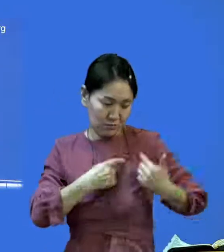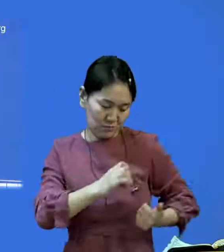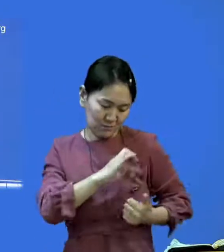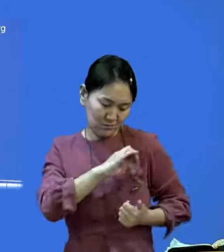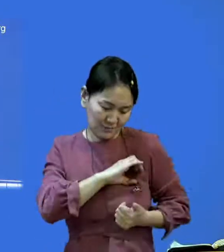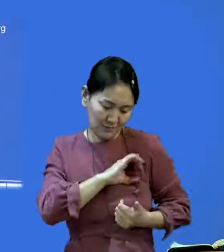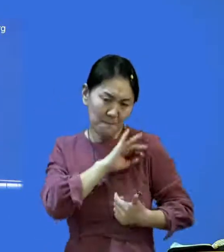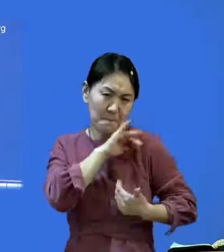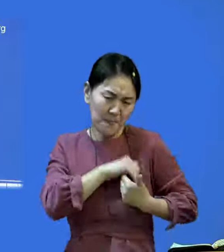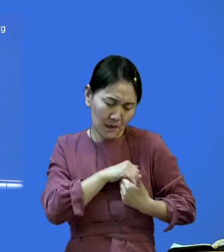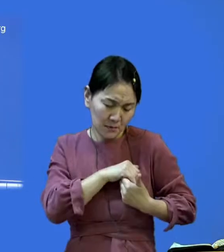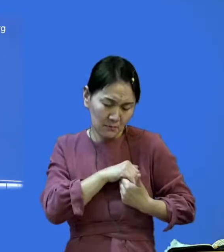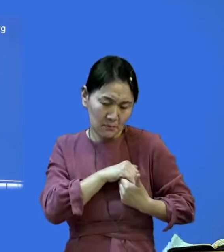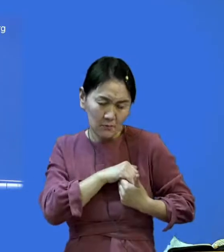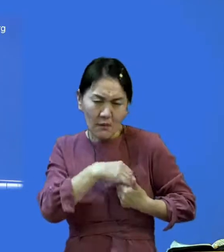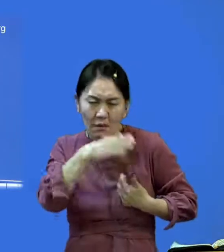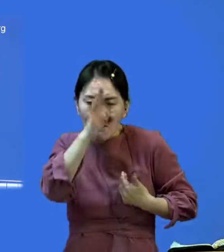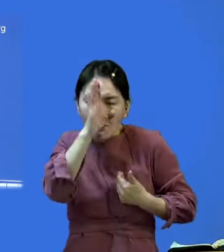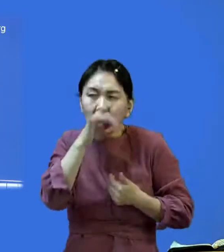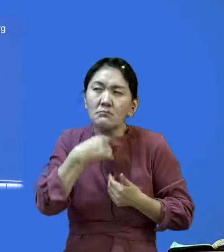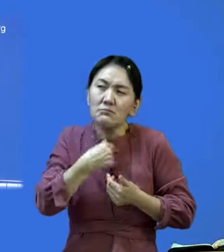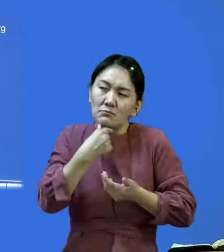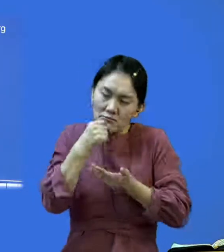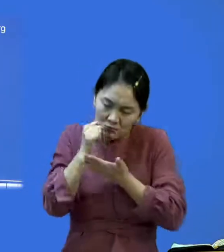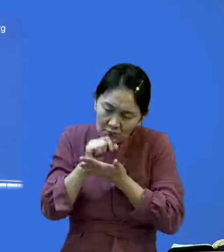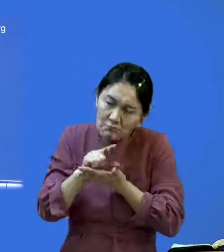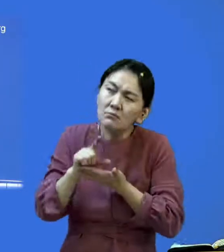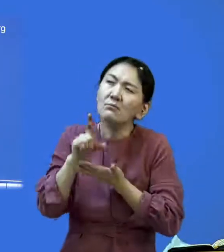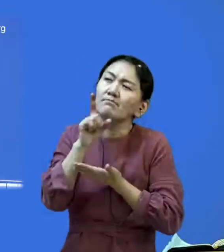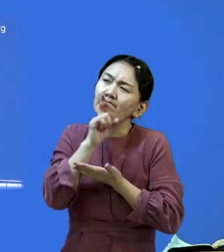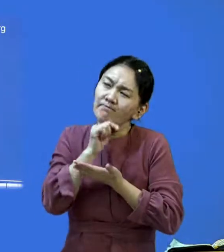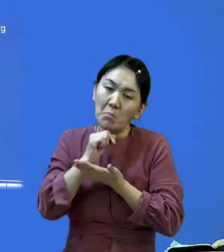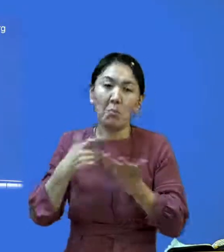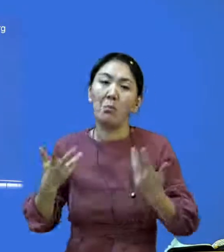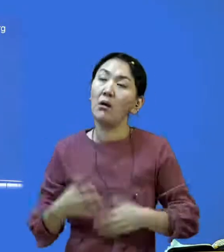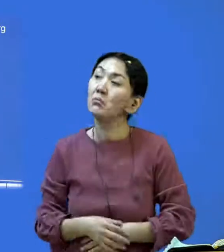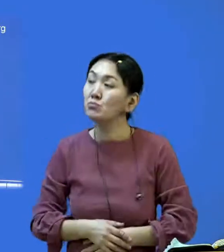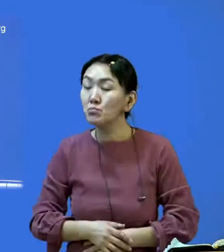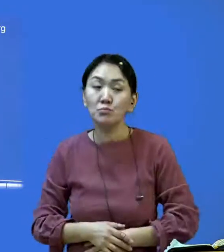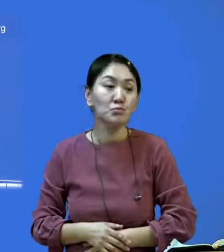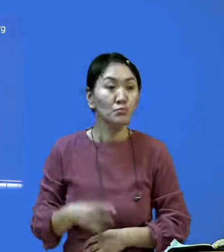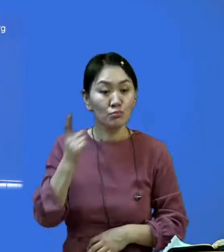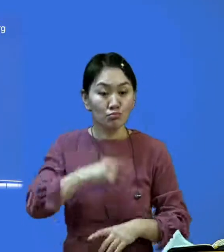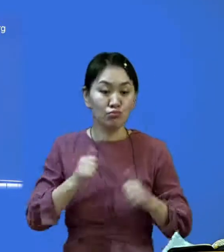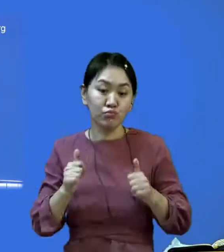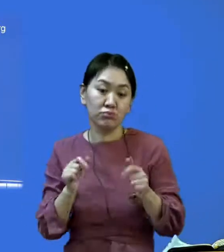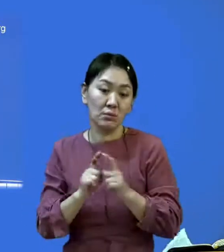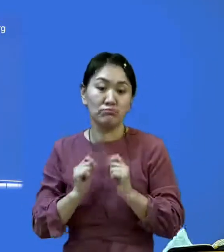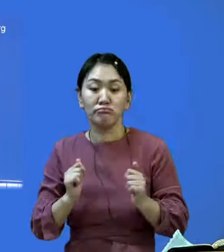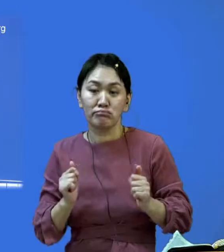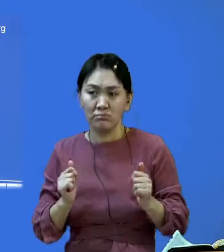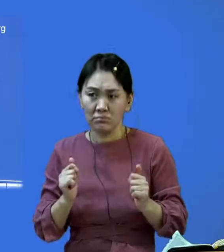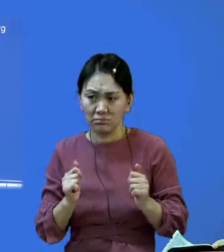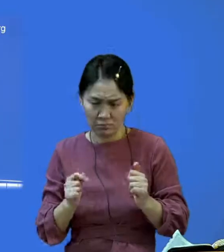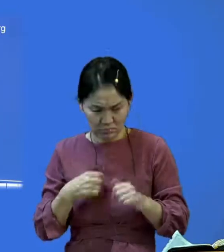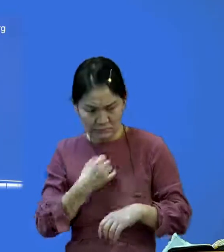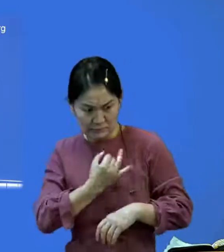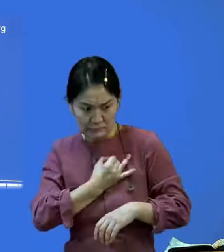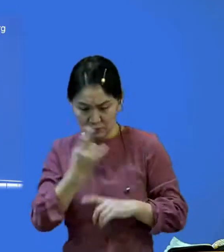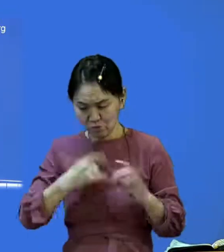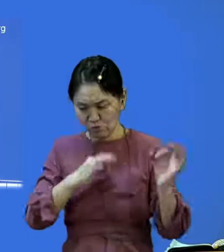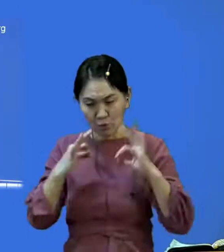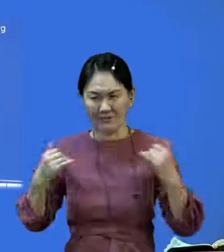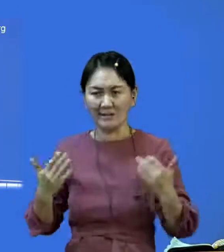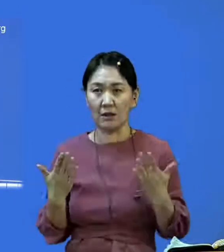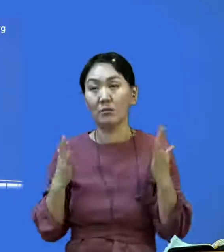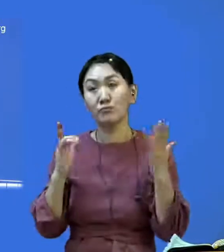дотроо нэх одоо эрхэм үнтэй бодохгүй, талархах сэтгэл байхгүй ингээд үл хайхраад байгаа учраас итгэлээрээ сайн амьдарч